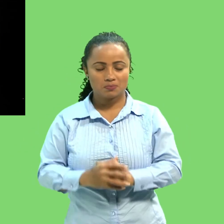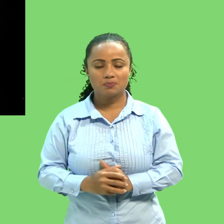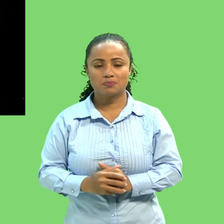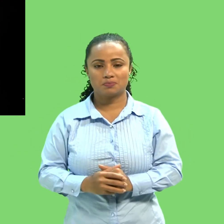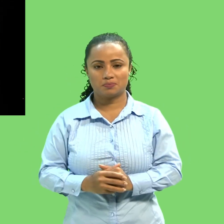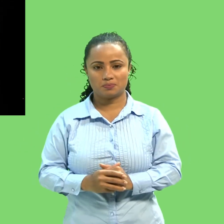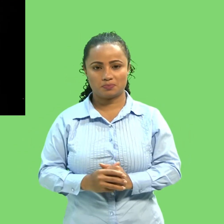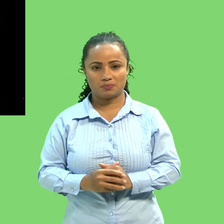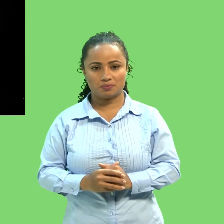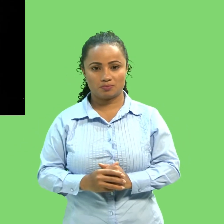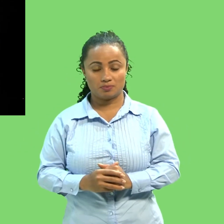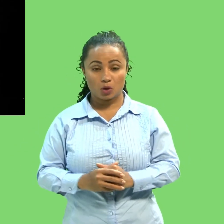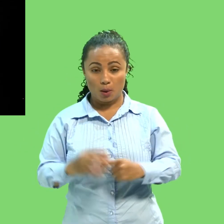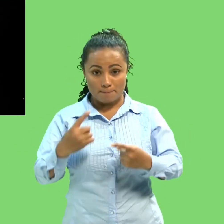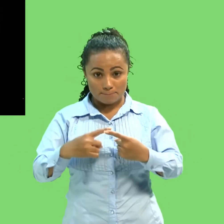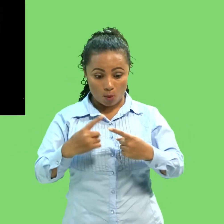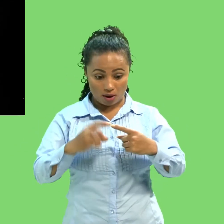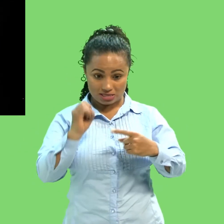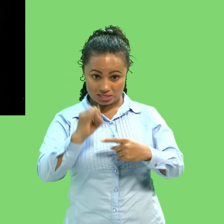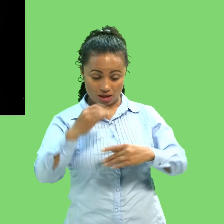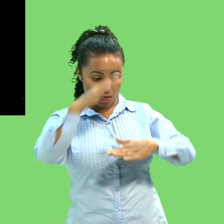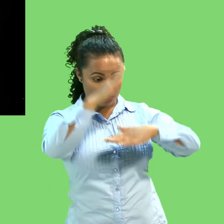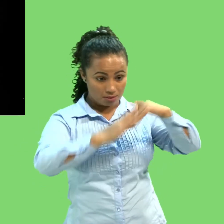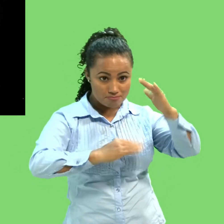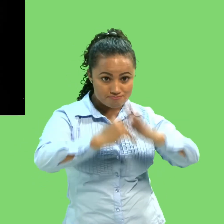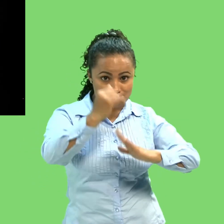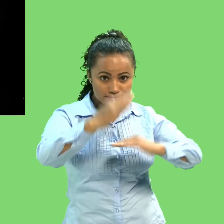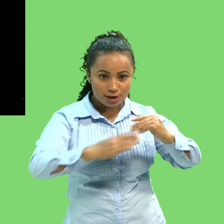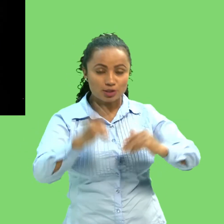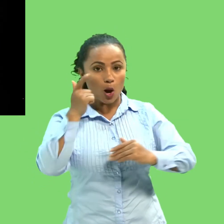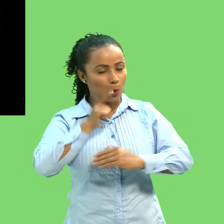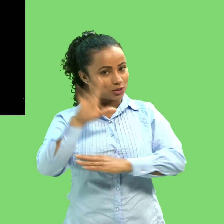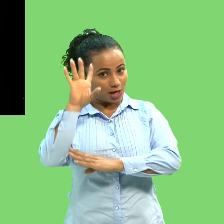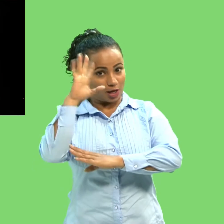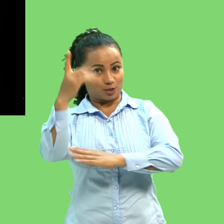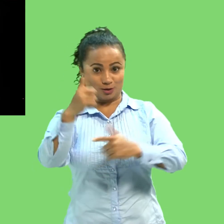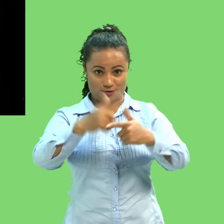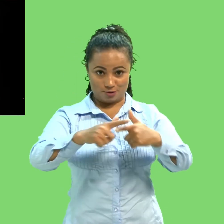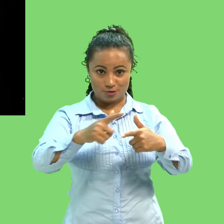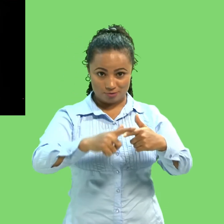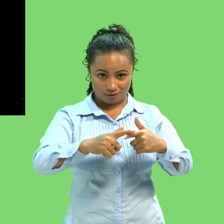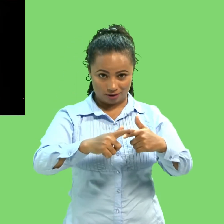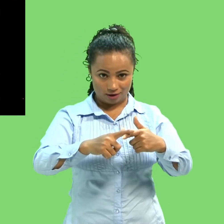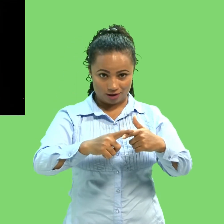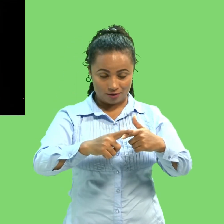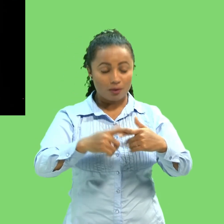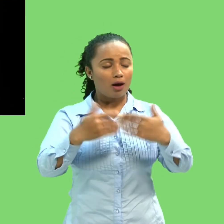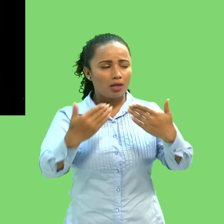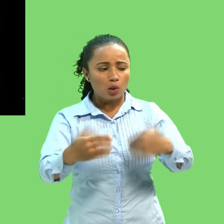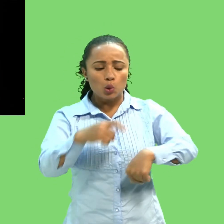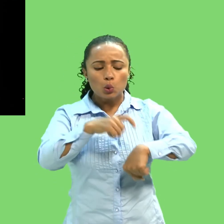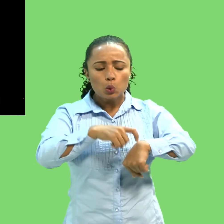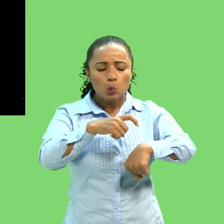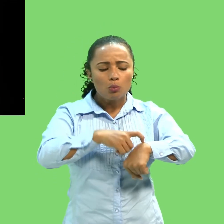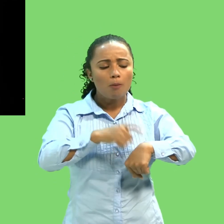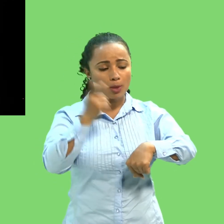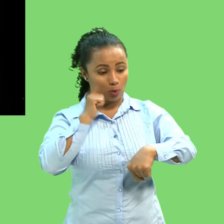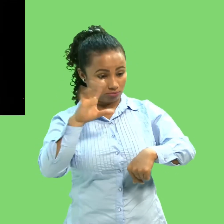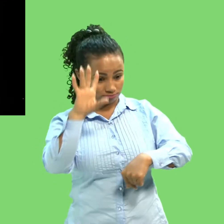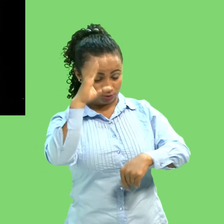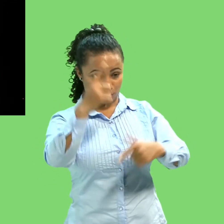buscou na prática resolver tal problema, então ao mesmo tempo ela está tentando teorizar sobre esse